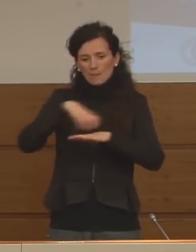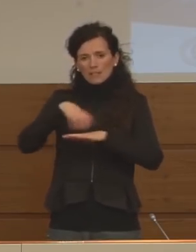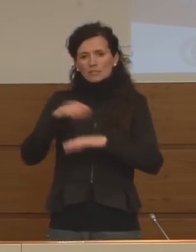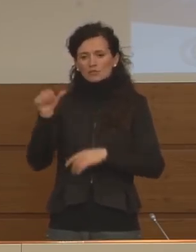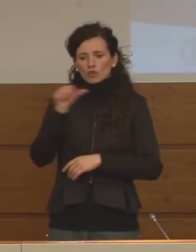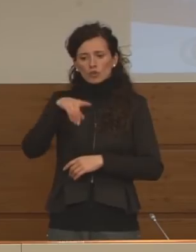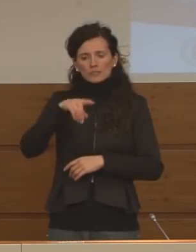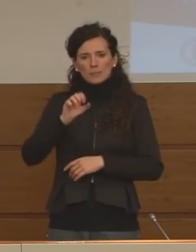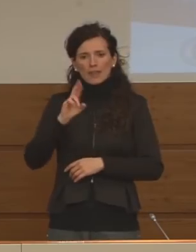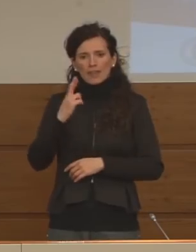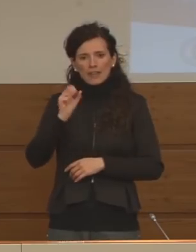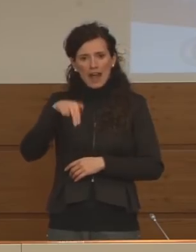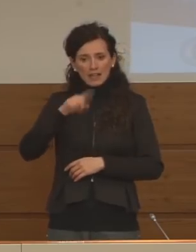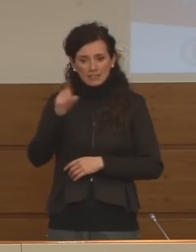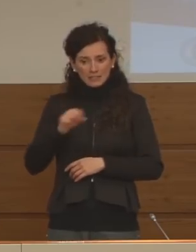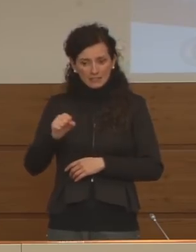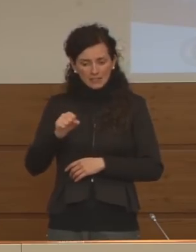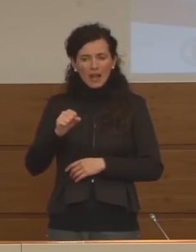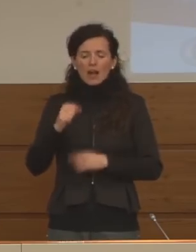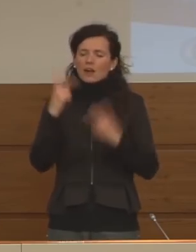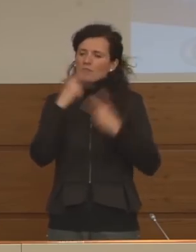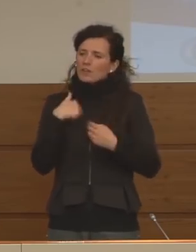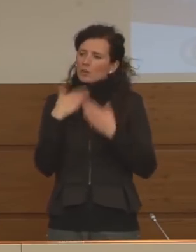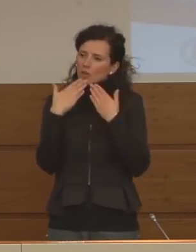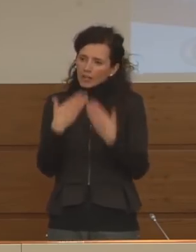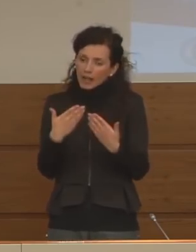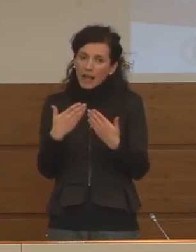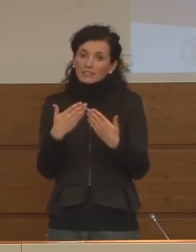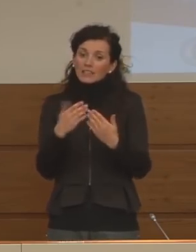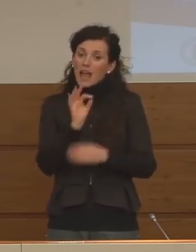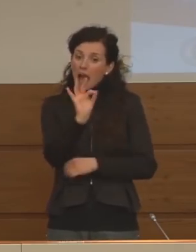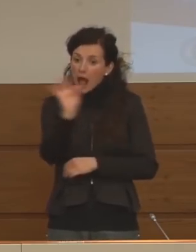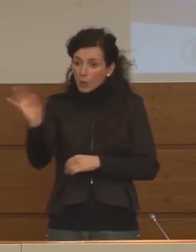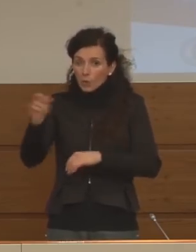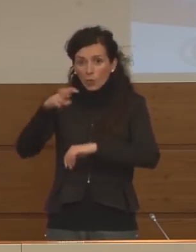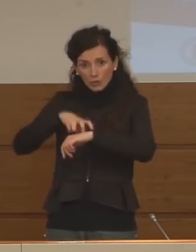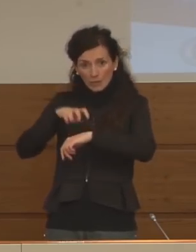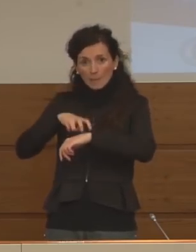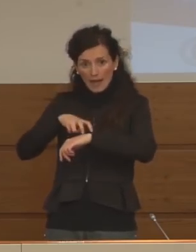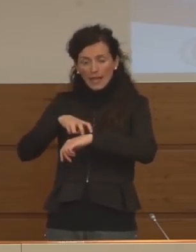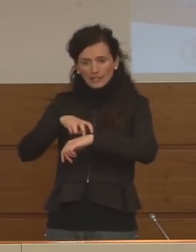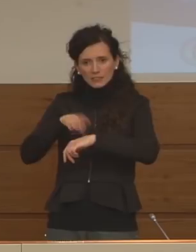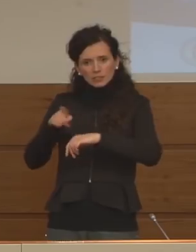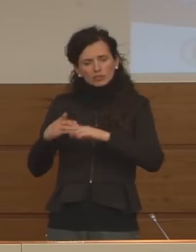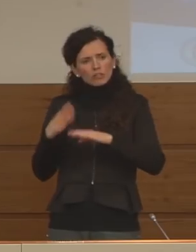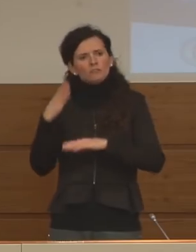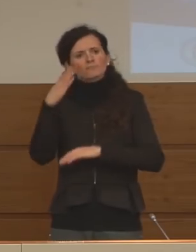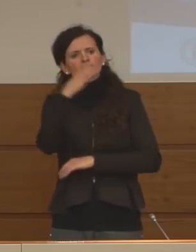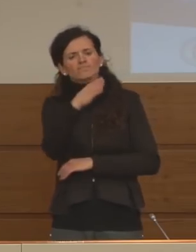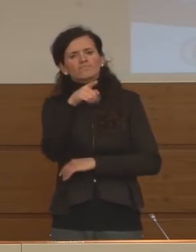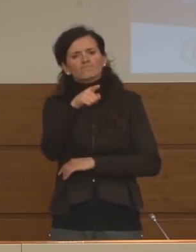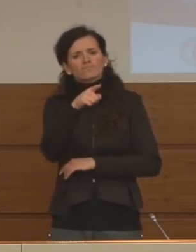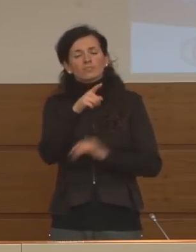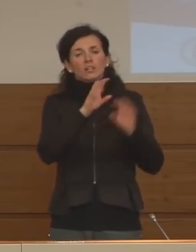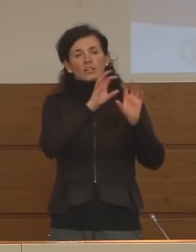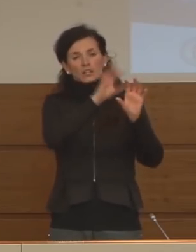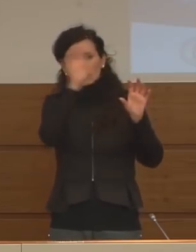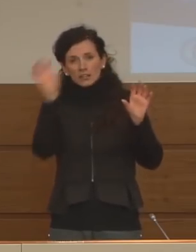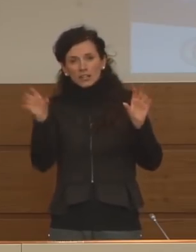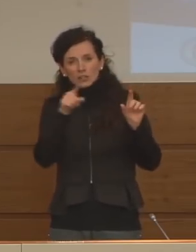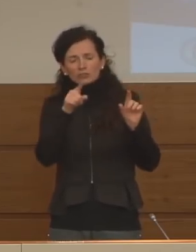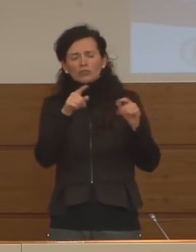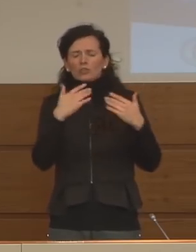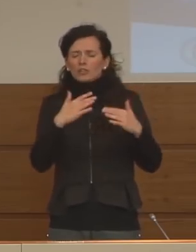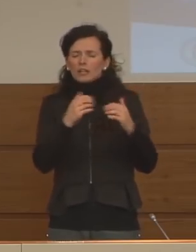che voglio ringraziare alcuni di essi raggiungeranno le zone a maggiore diffusione